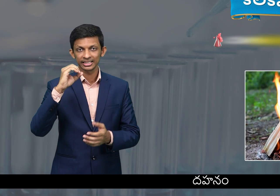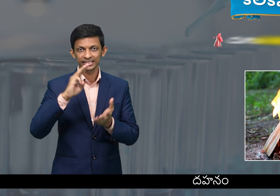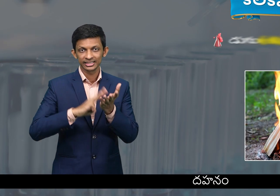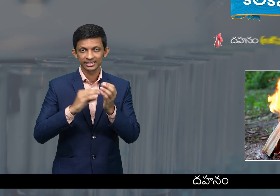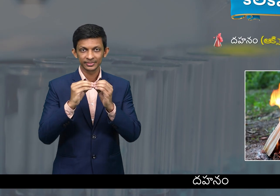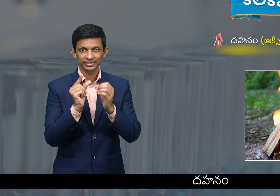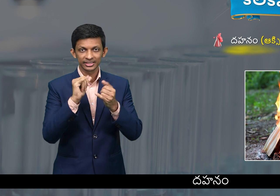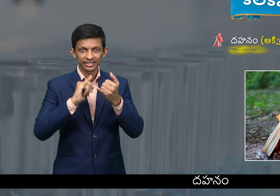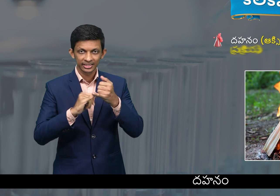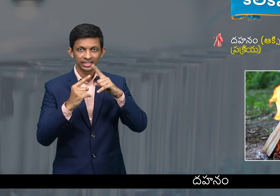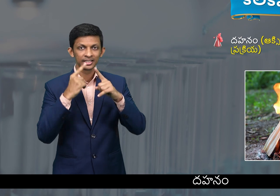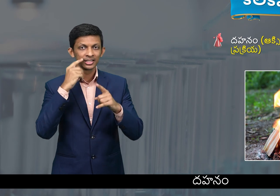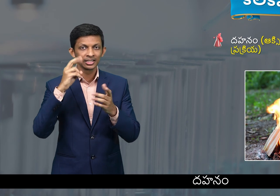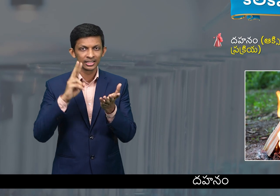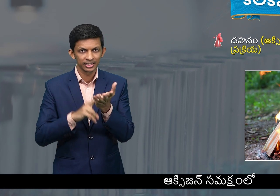దహనం,